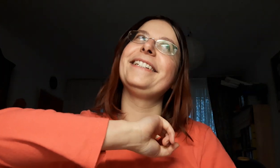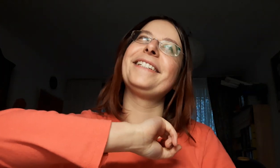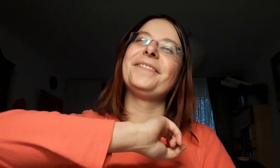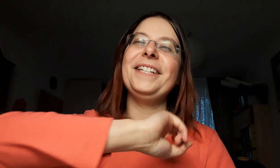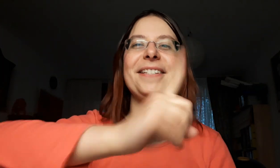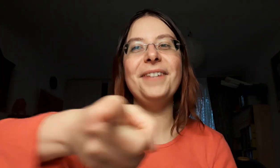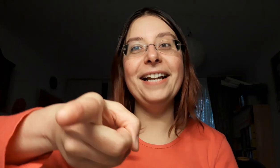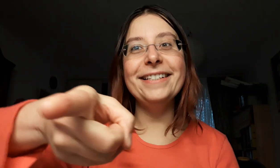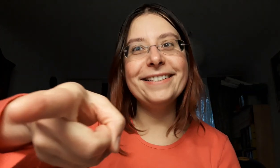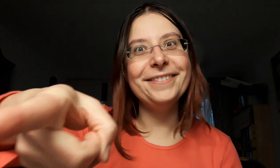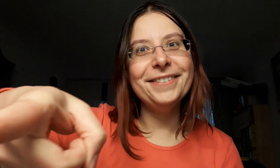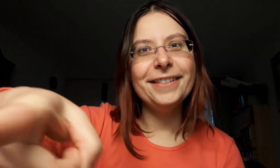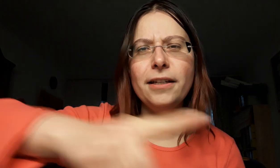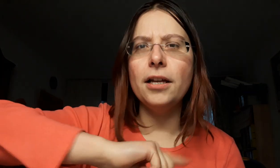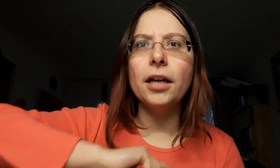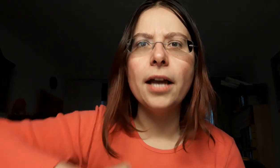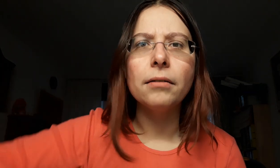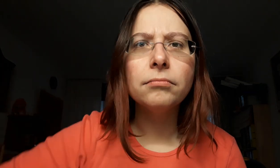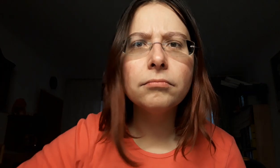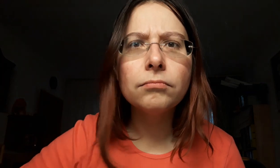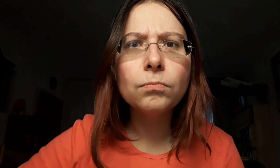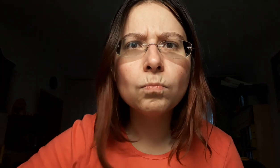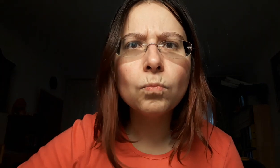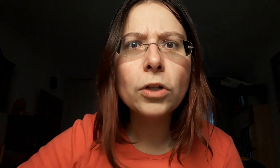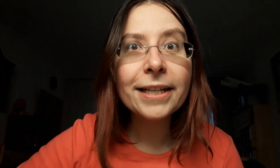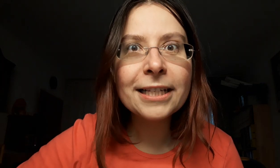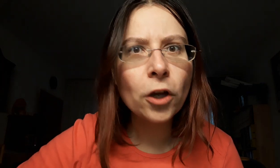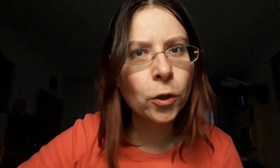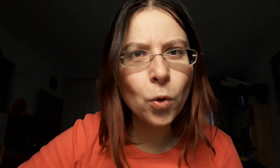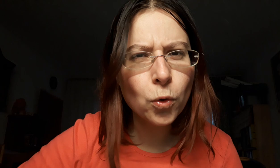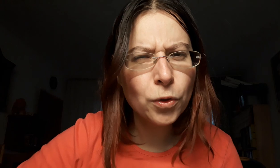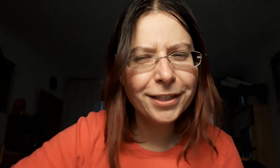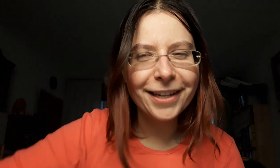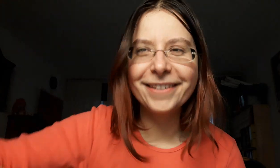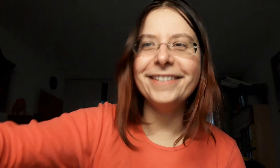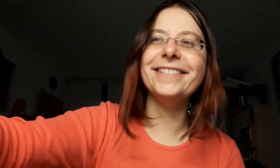zum nächsten Mal. Alles Gute. Ach ja. Lasst es euch nur gut gehen.